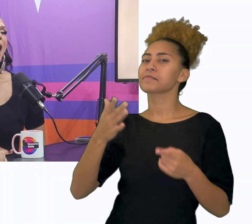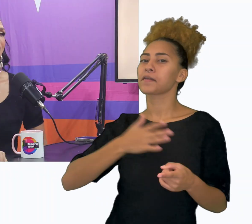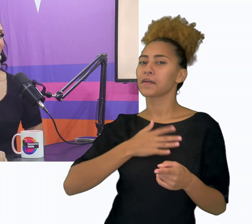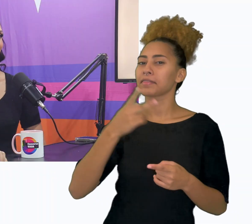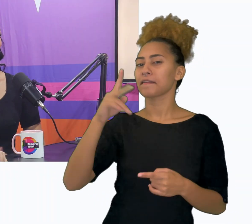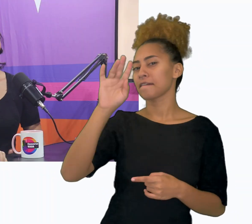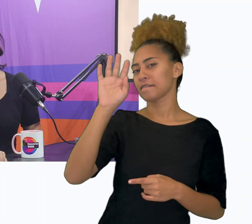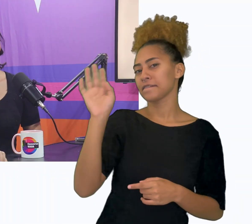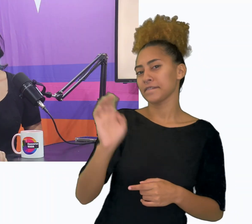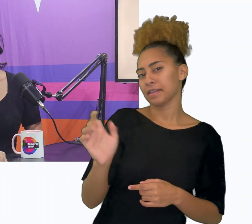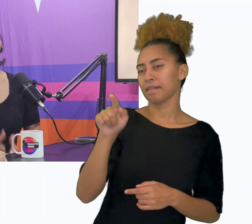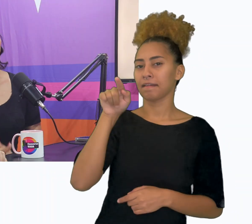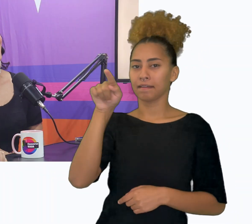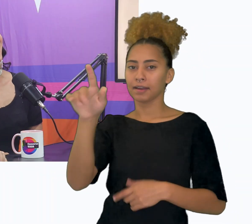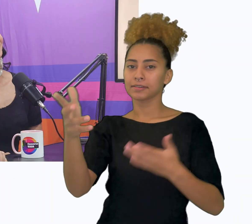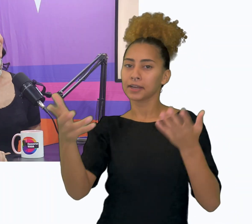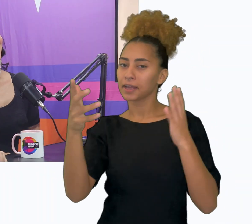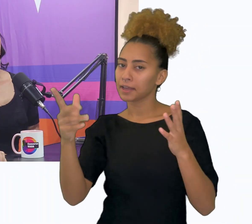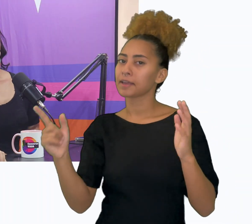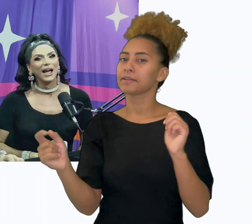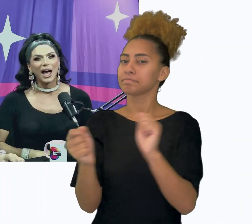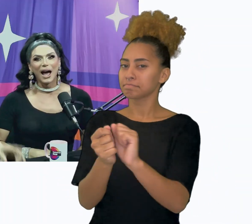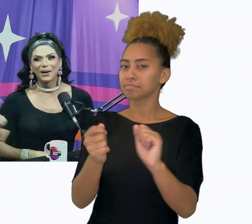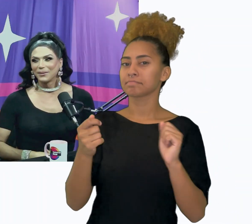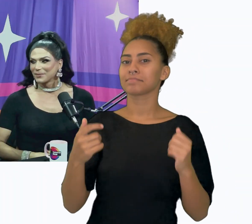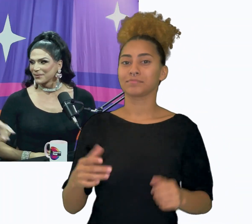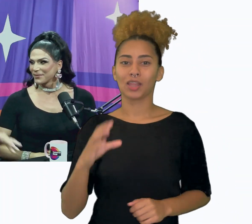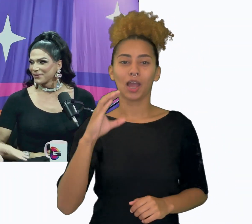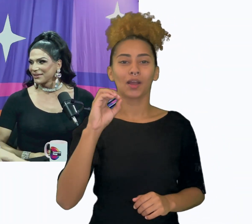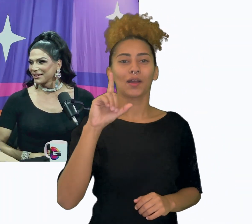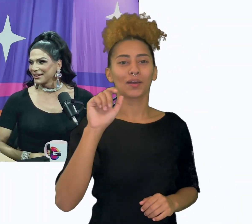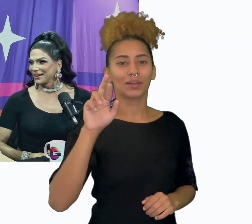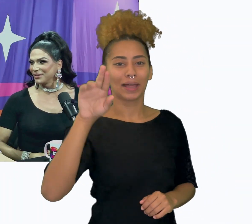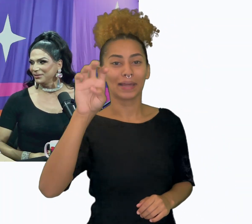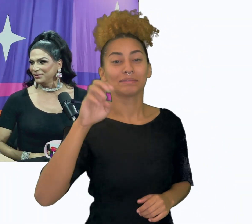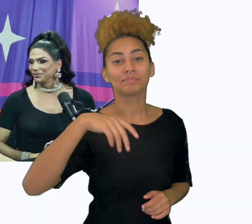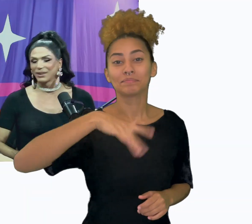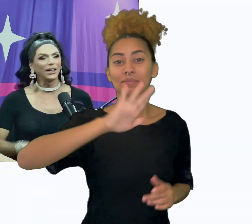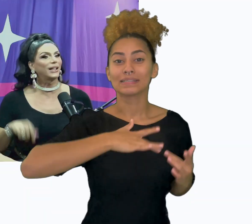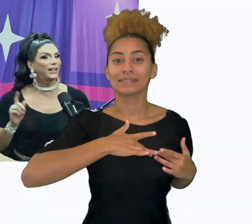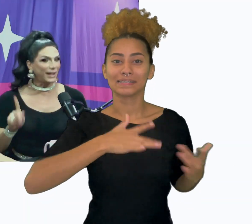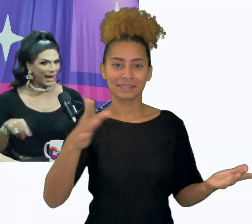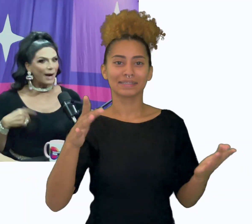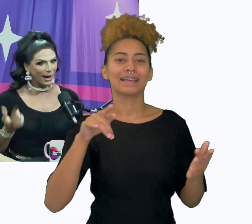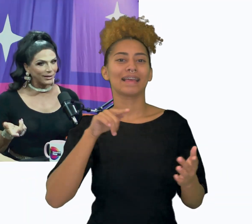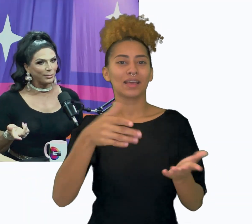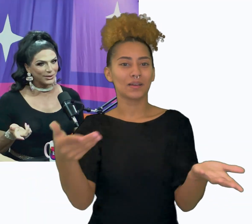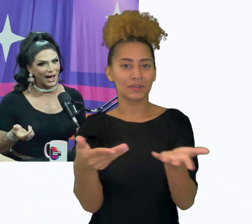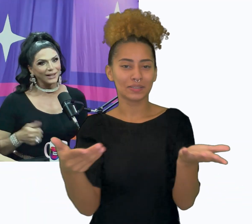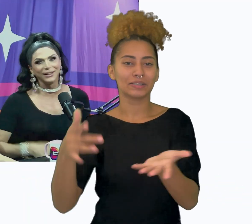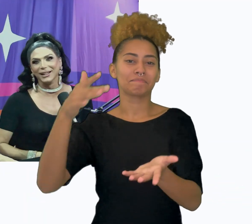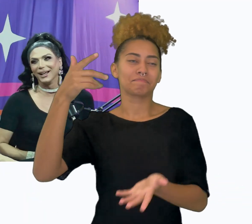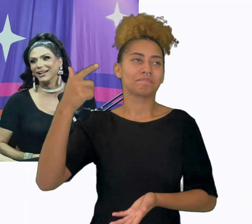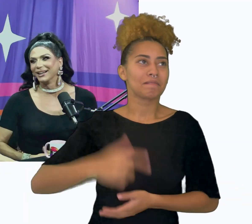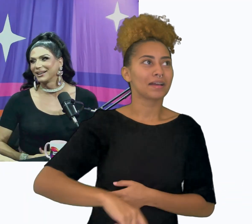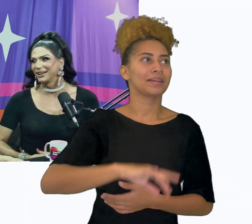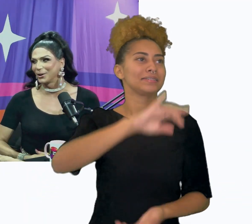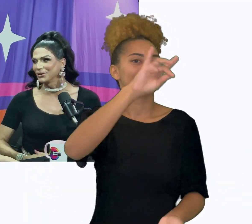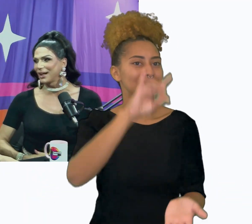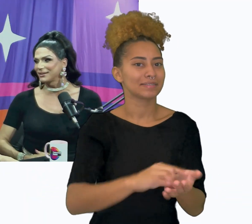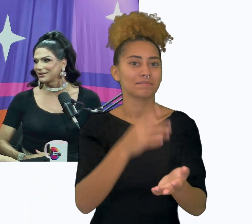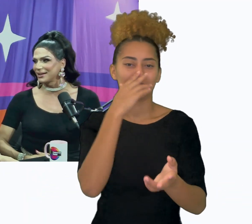desse viado, você é amigo desse viado. A Colares foi a mais simpática comigo no dia da inscrição. Que é a mais abusada, né?